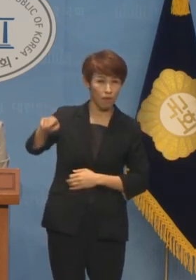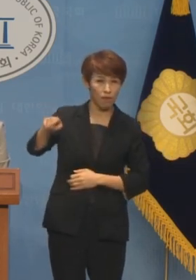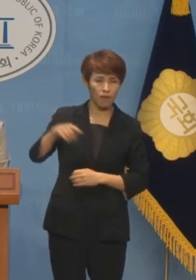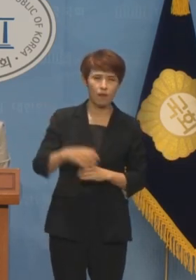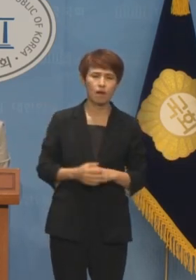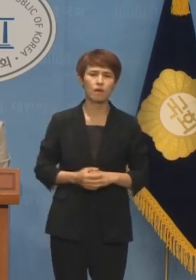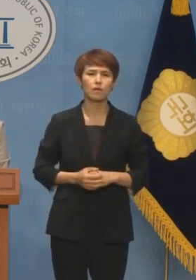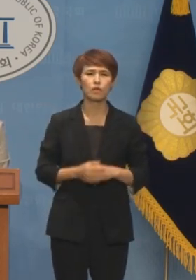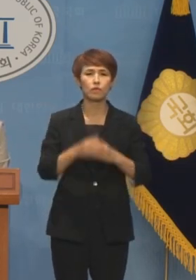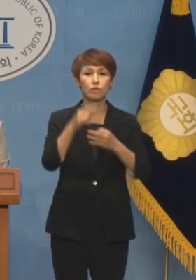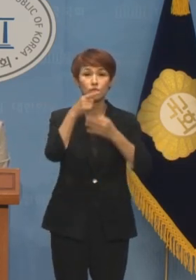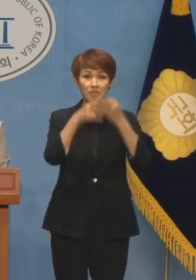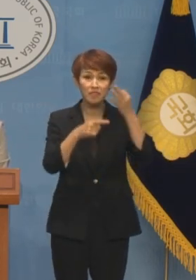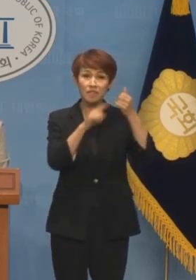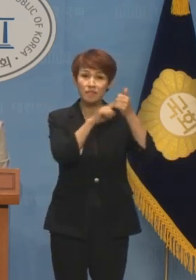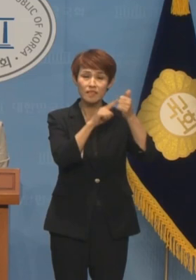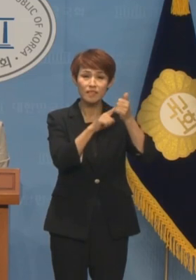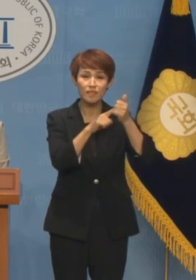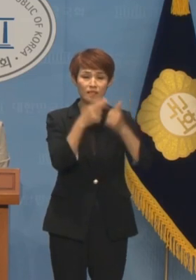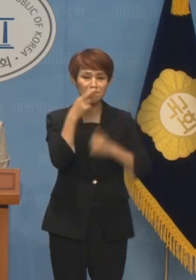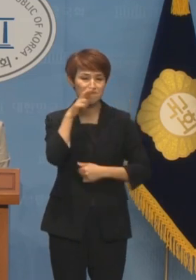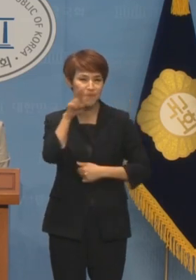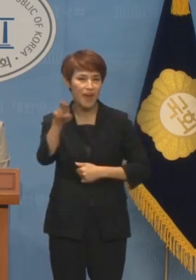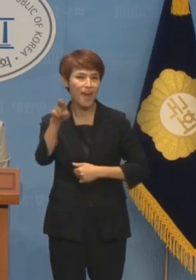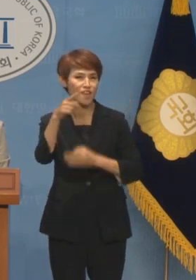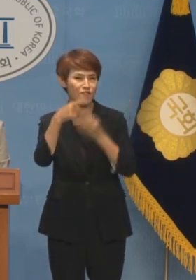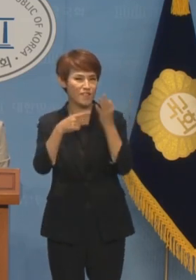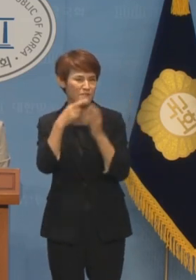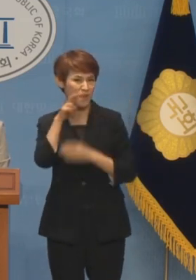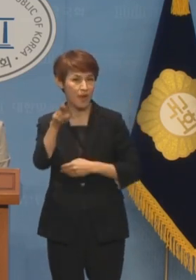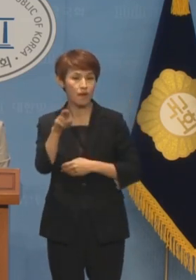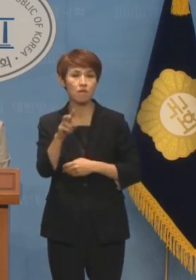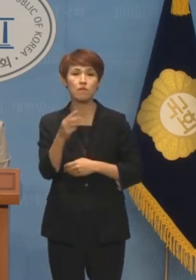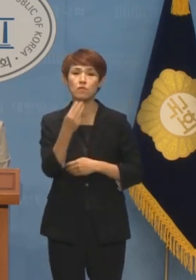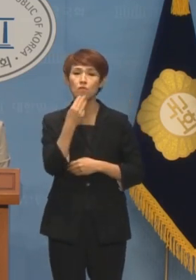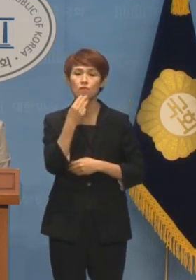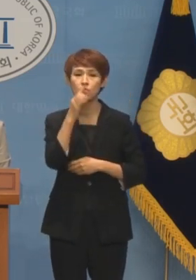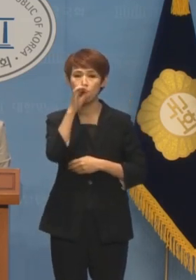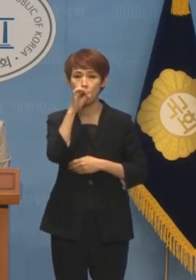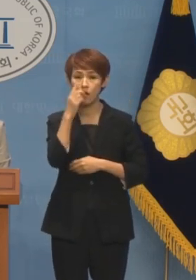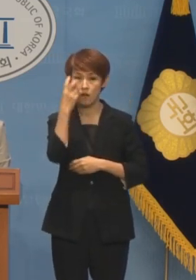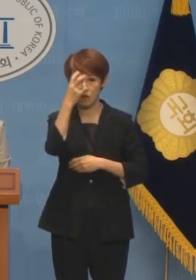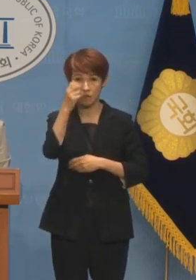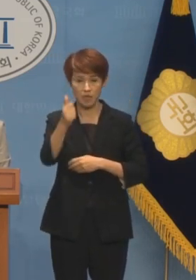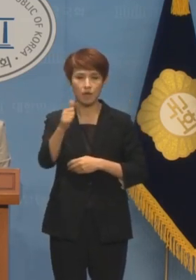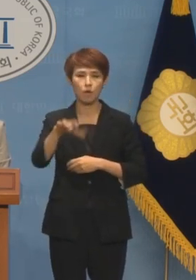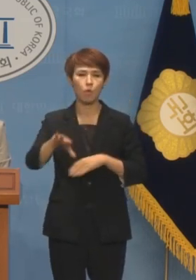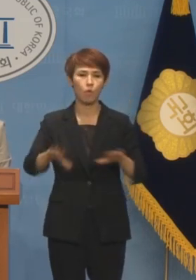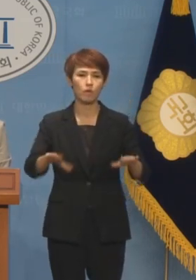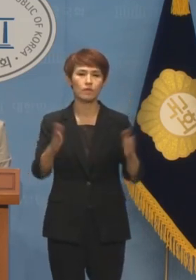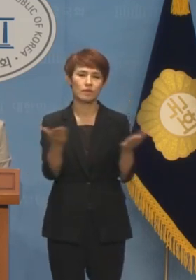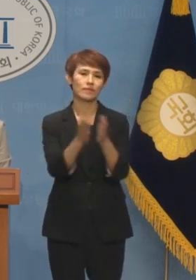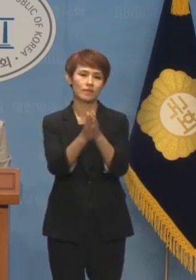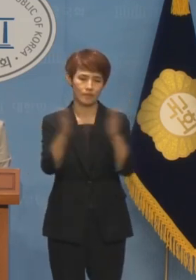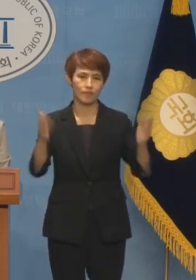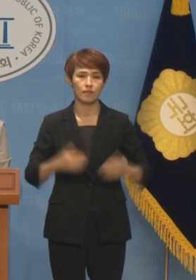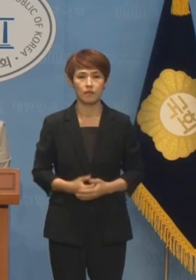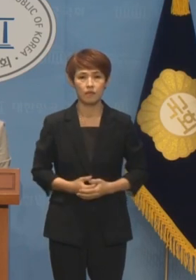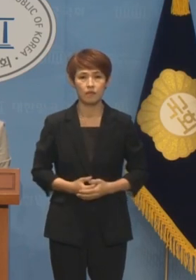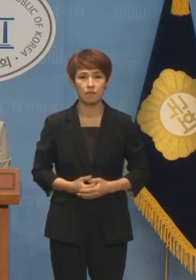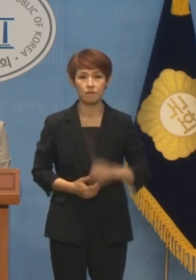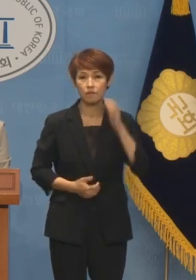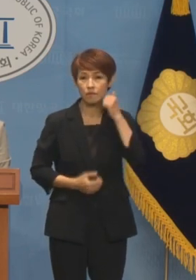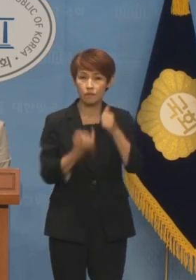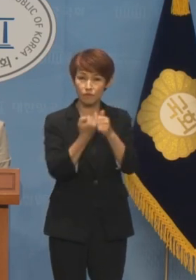윤석열 검찰총장의 입으로 불리는 찐윤 서울중앙지검장이 첫 출근하는 날, 김건희